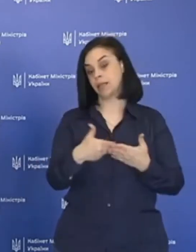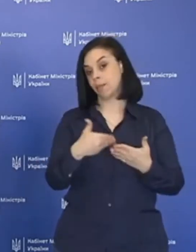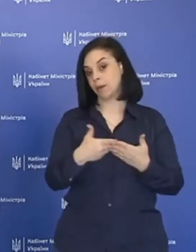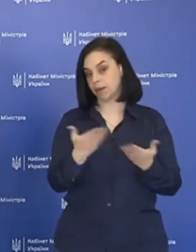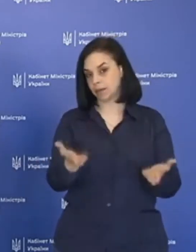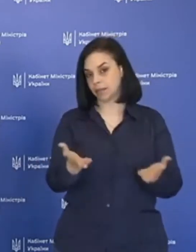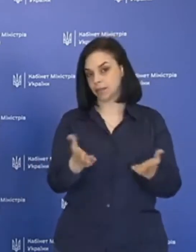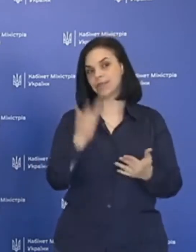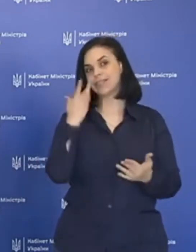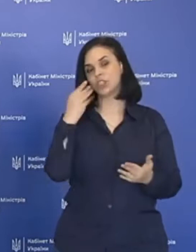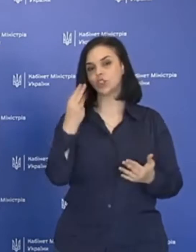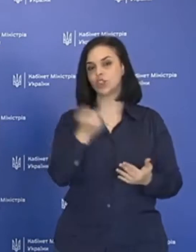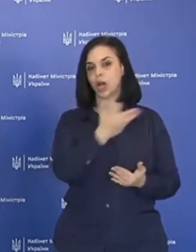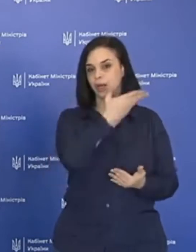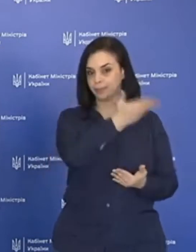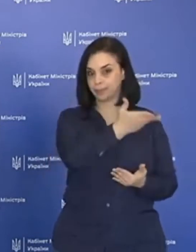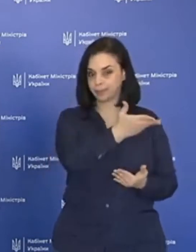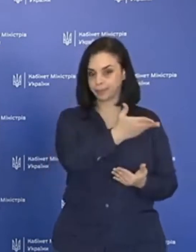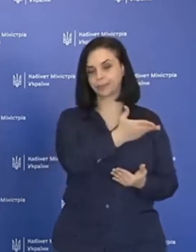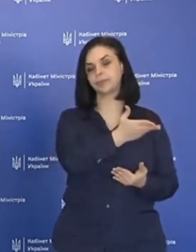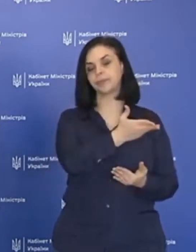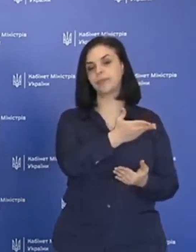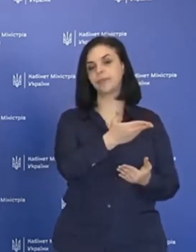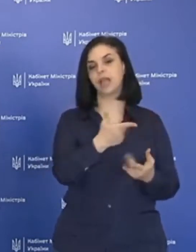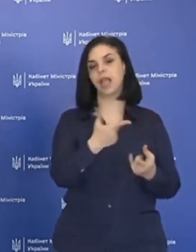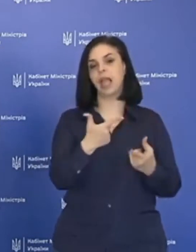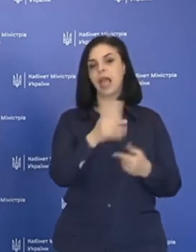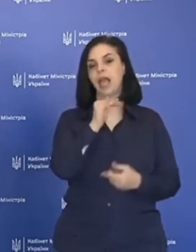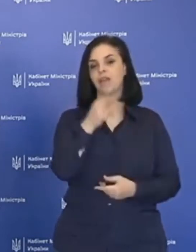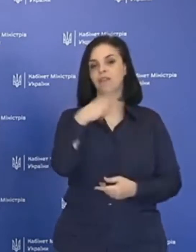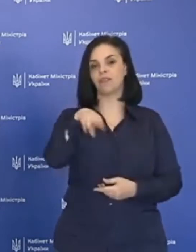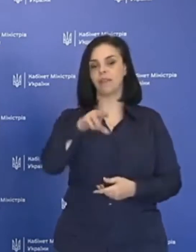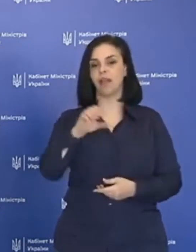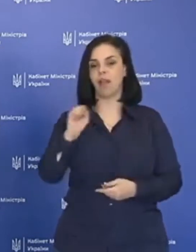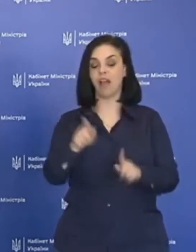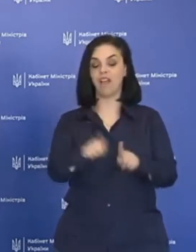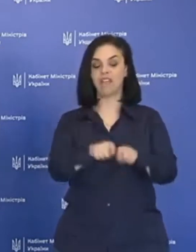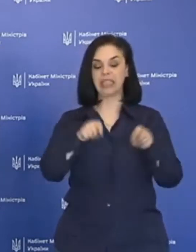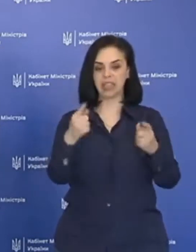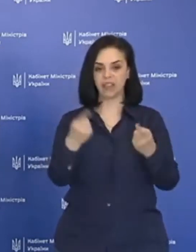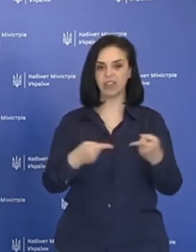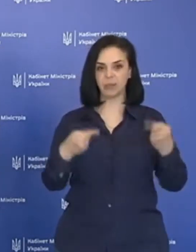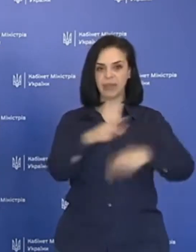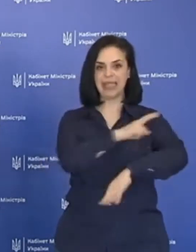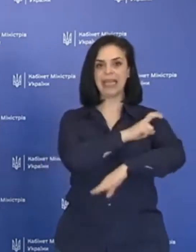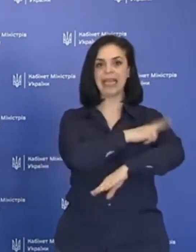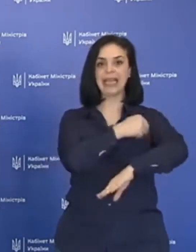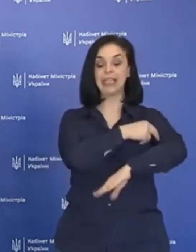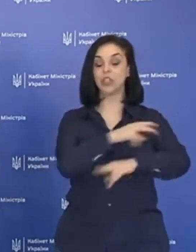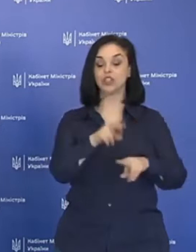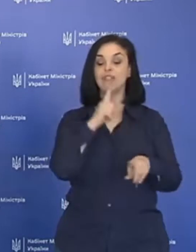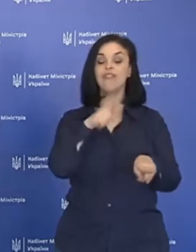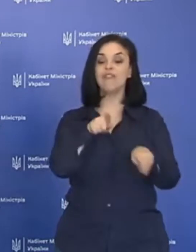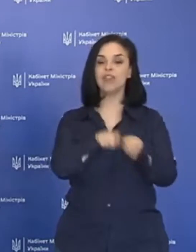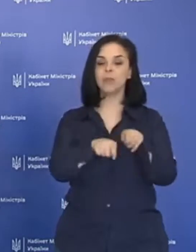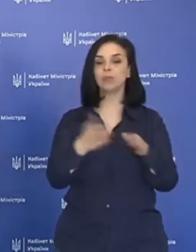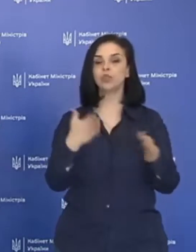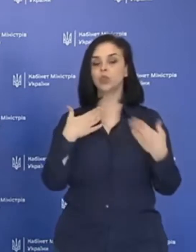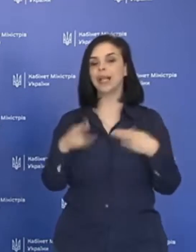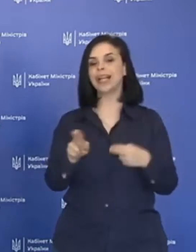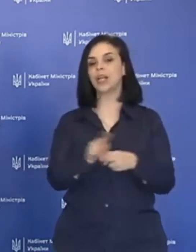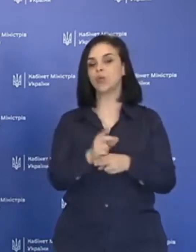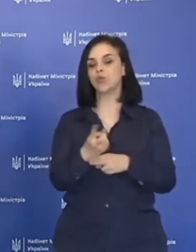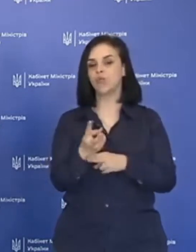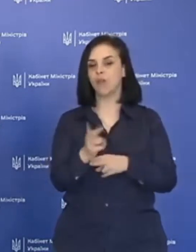в Сполучених Штатах Америки FDA відкрила відповідне клінічне випробування щодо